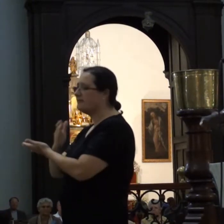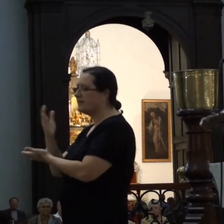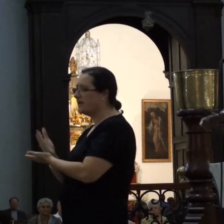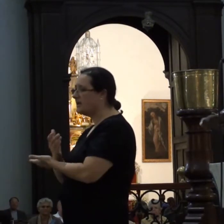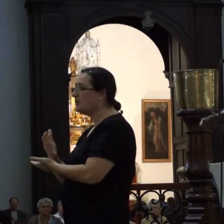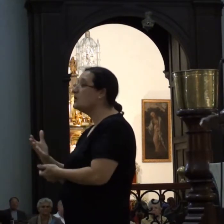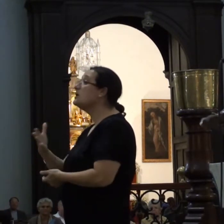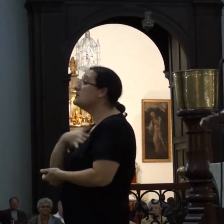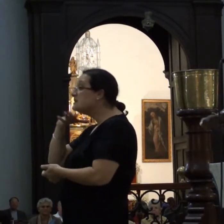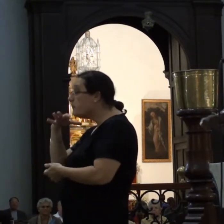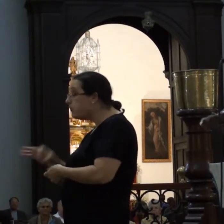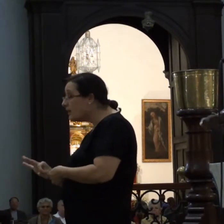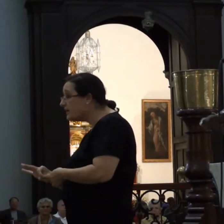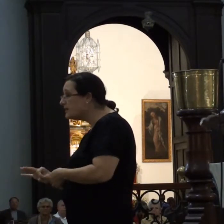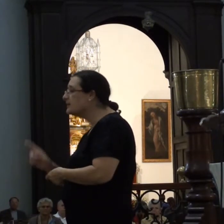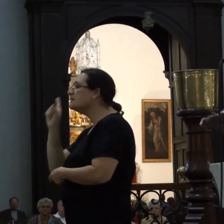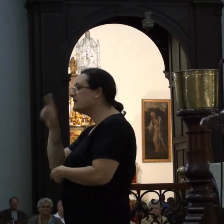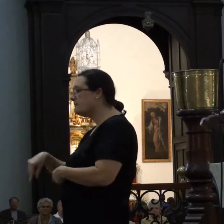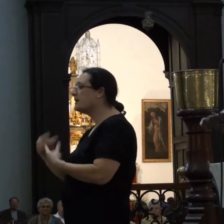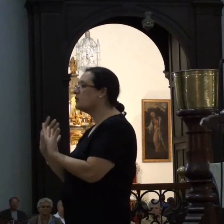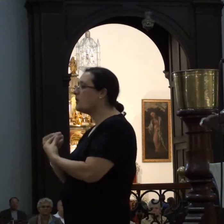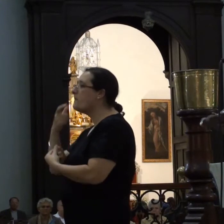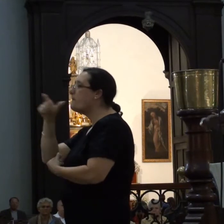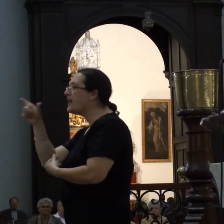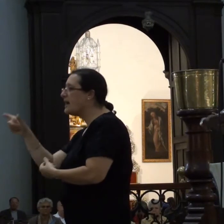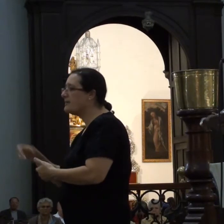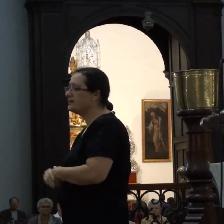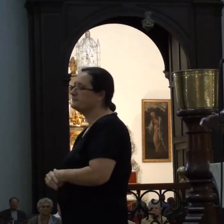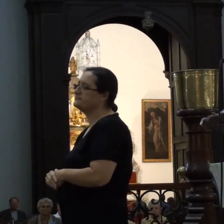si fuera necesario también con palabras